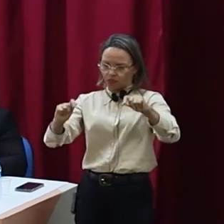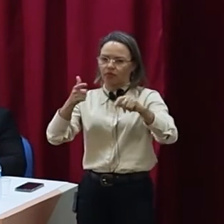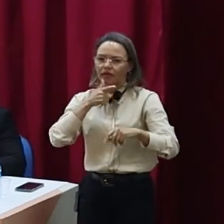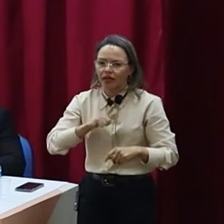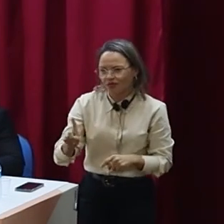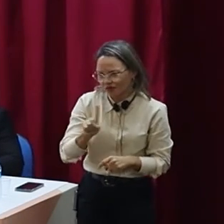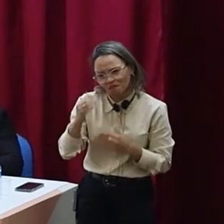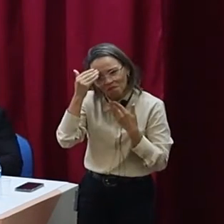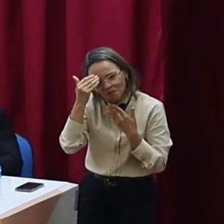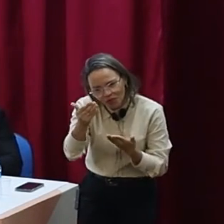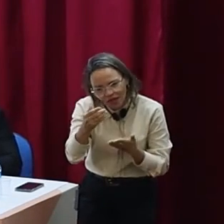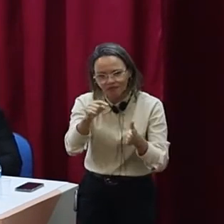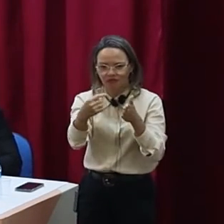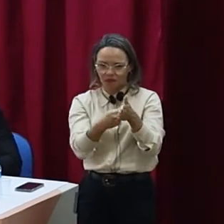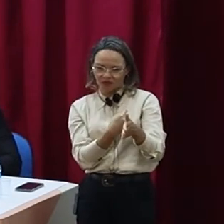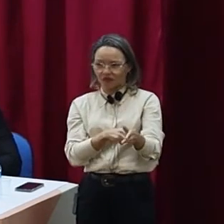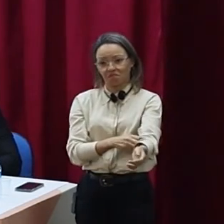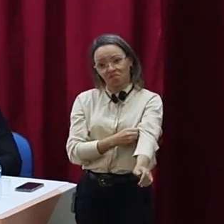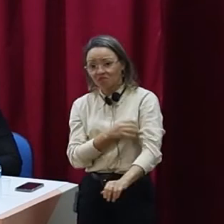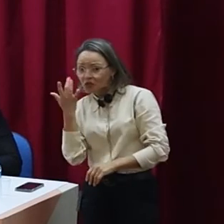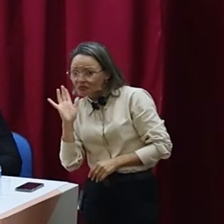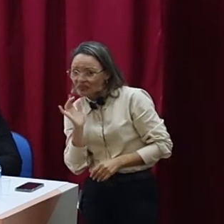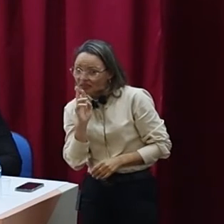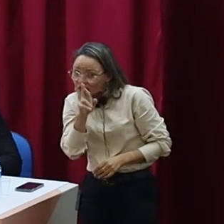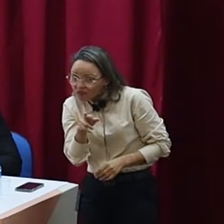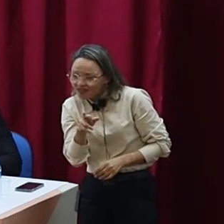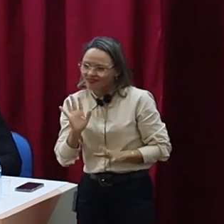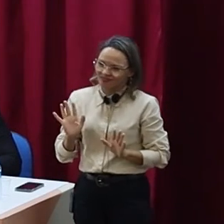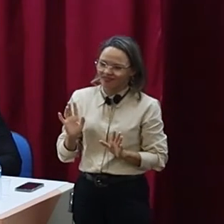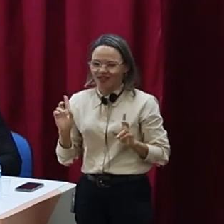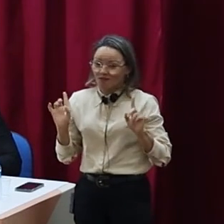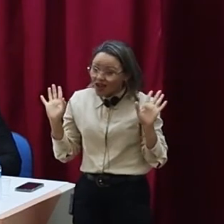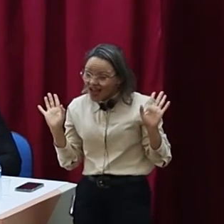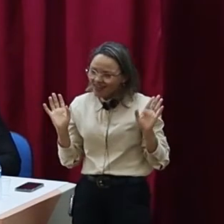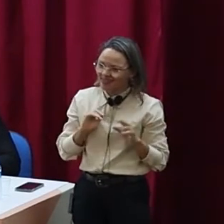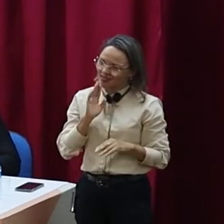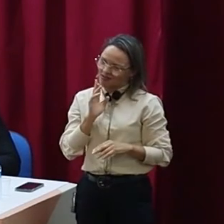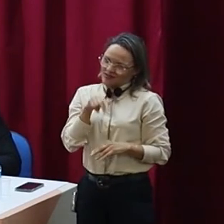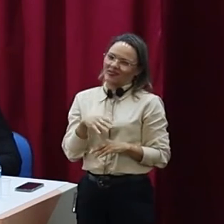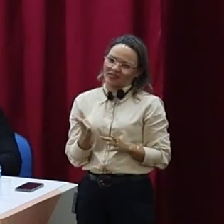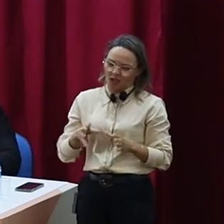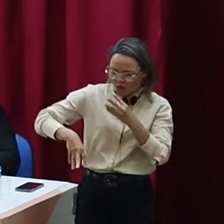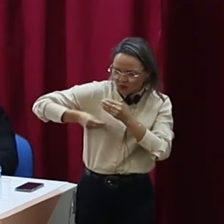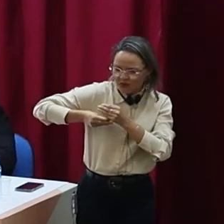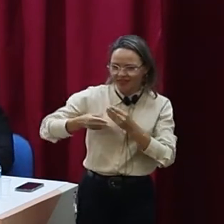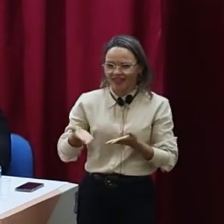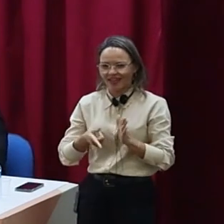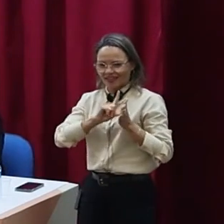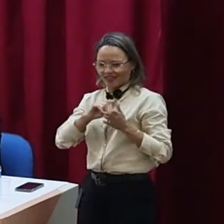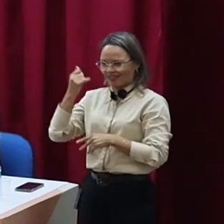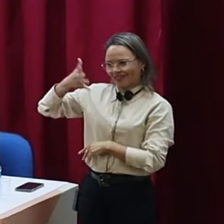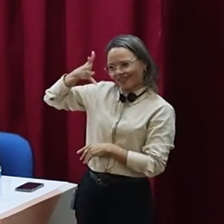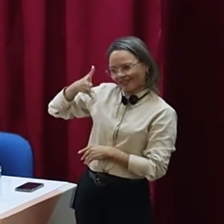línguas. Então, muito obrigado pela sua pergunta. Não sei se respondi sua pergunta, mas malandramente eu quis colocar uma coisa a mais que eu não falei na minha fala.